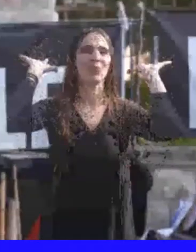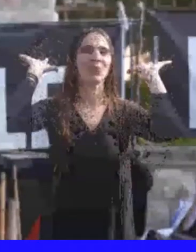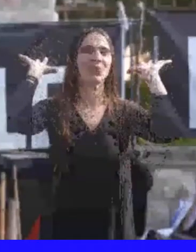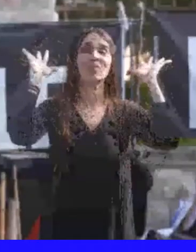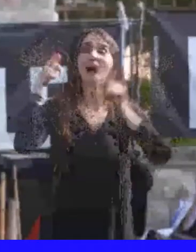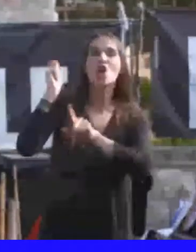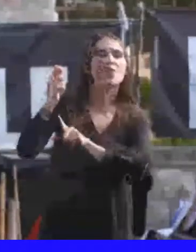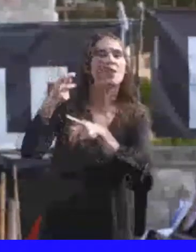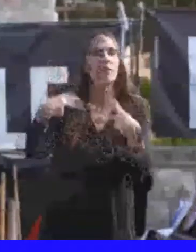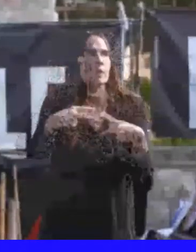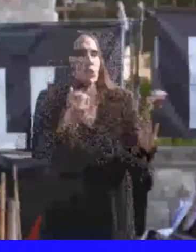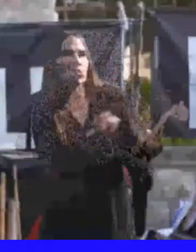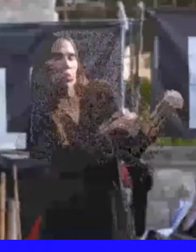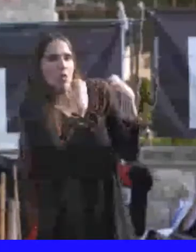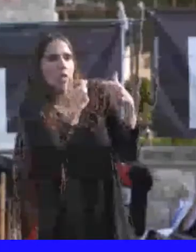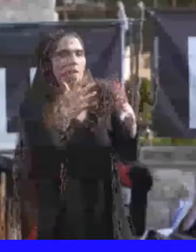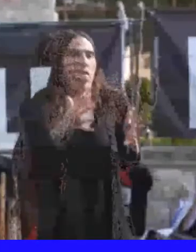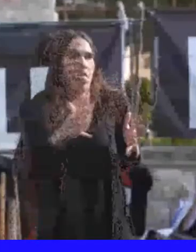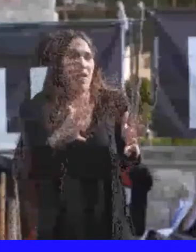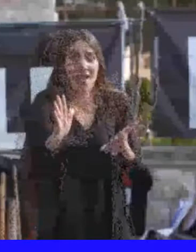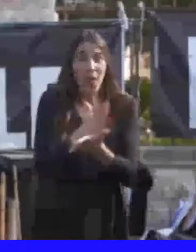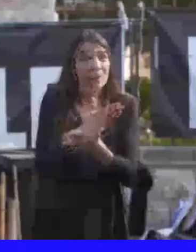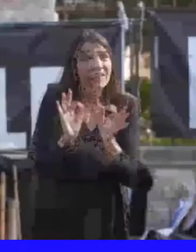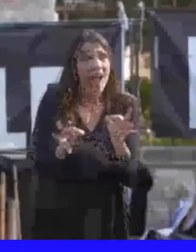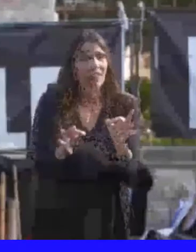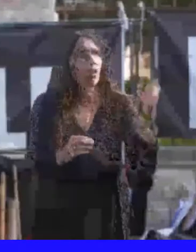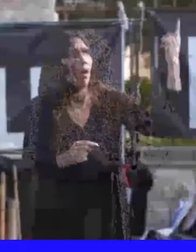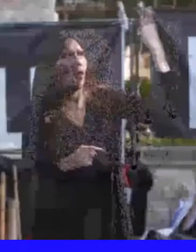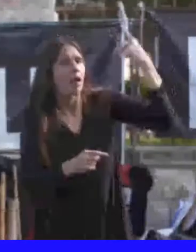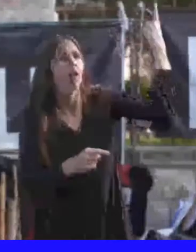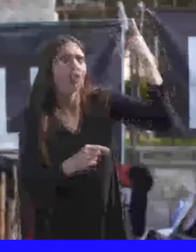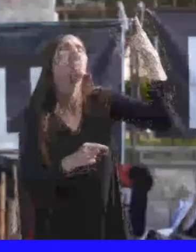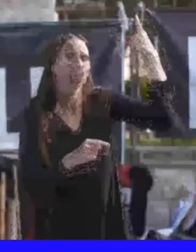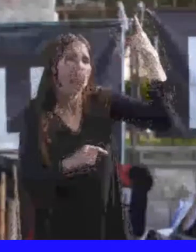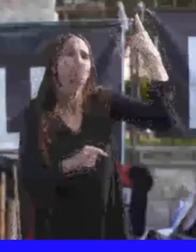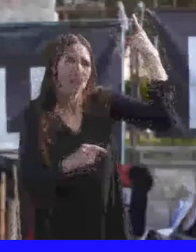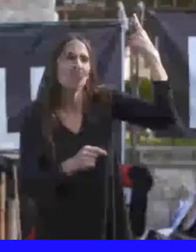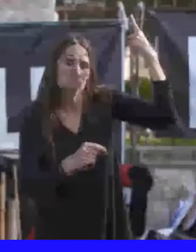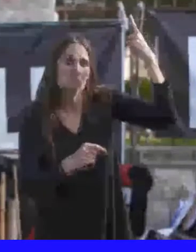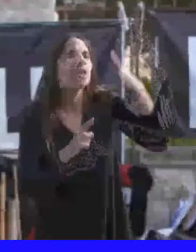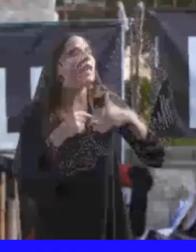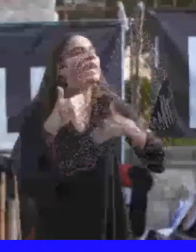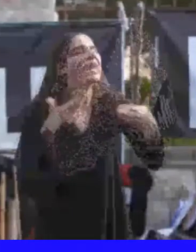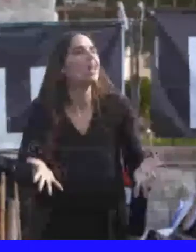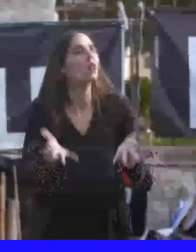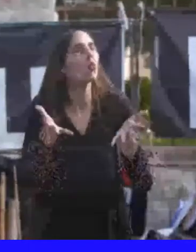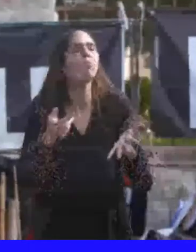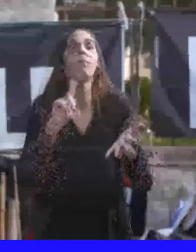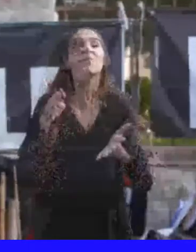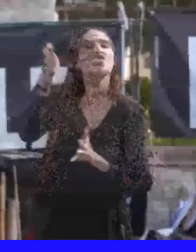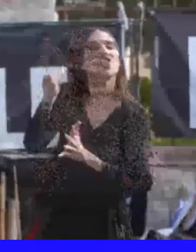השופטים יפחדו מהשלטון, פסקי הדין יוכתבו מלמעלה, וקידום יינתן רק למי